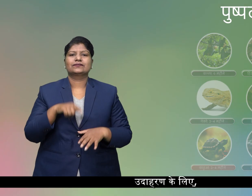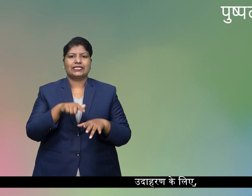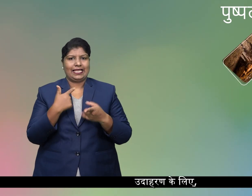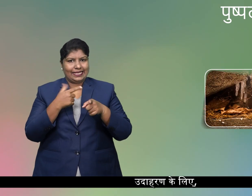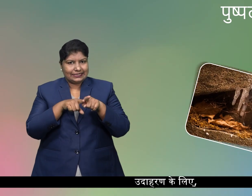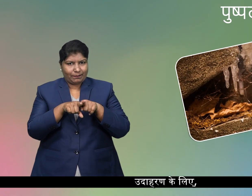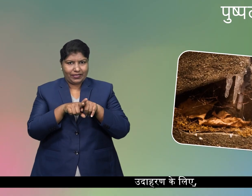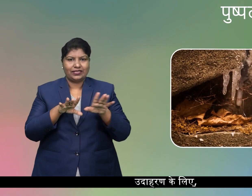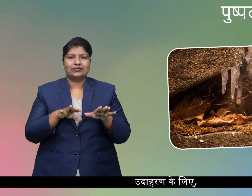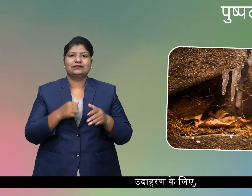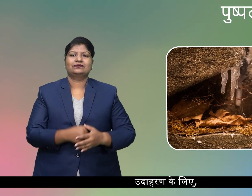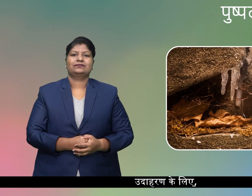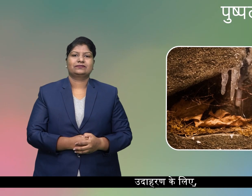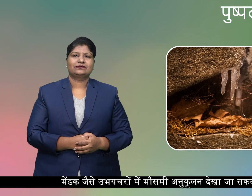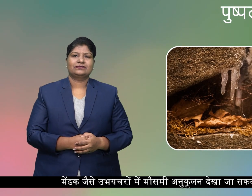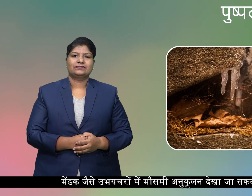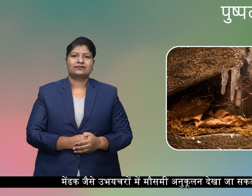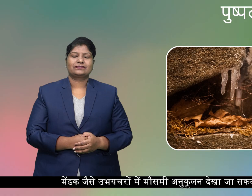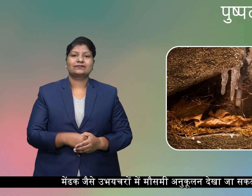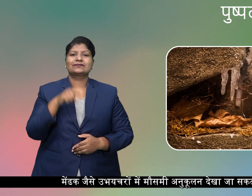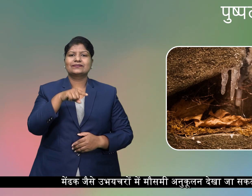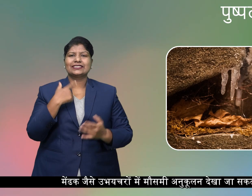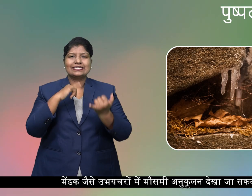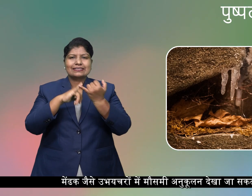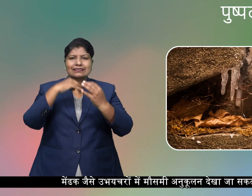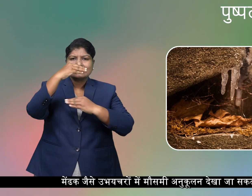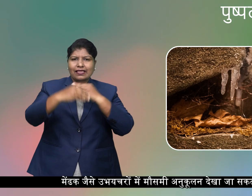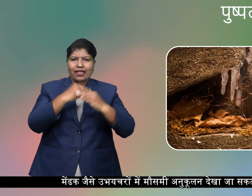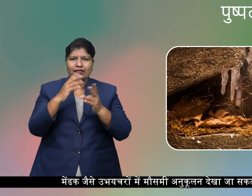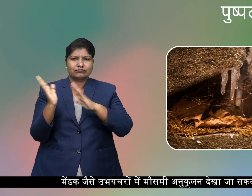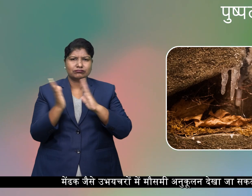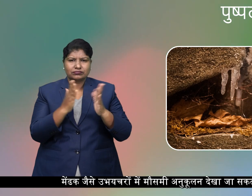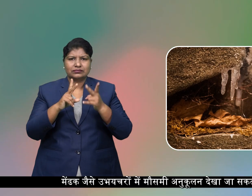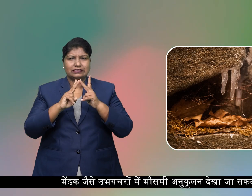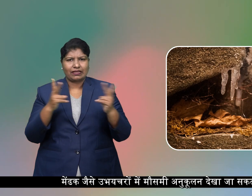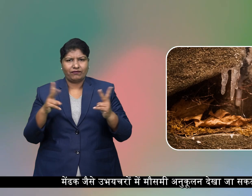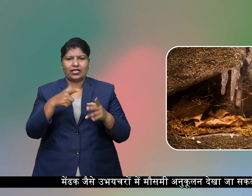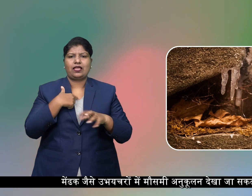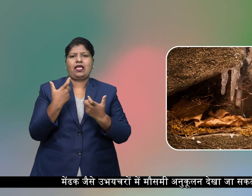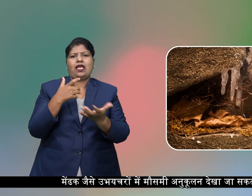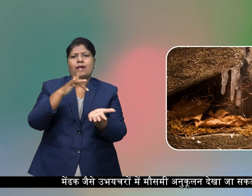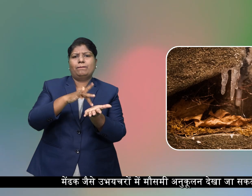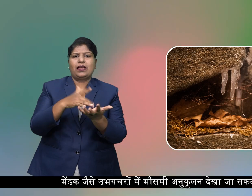उदाहरण के लिए मेंढक जैसे उभयचरों में मौसमी अनुकूलन देखा जा सकता है।